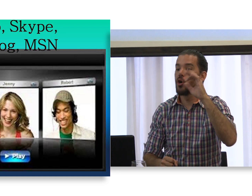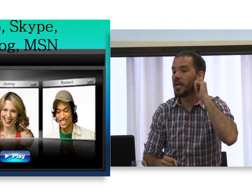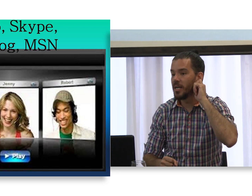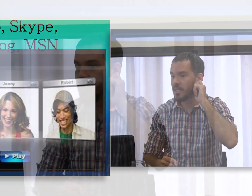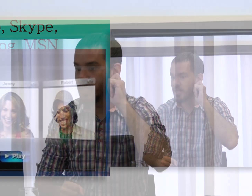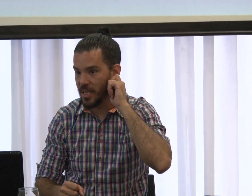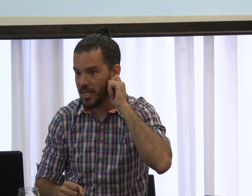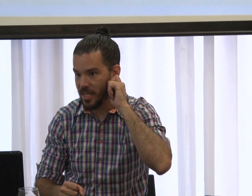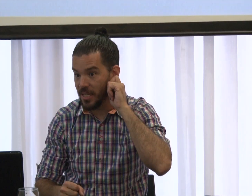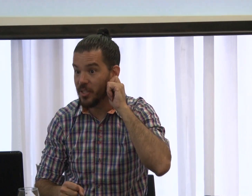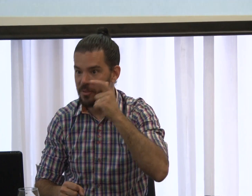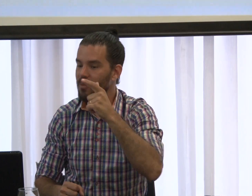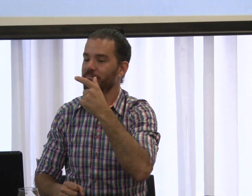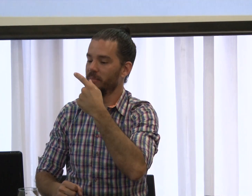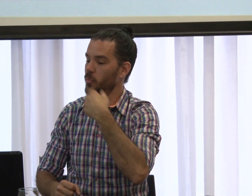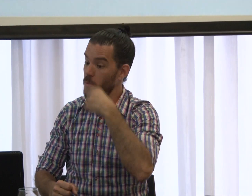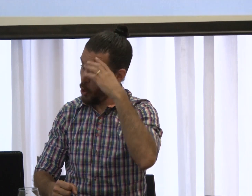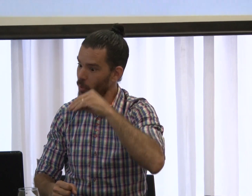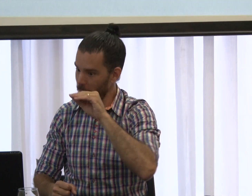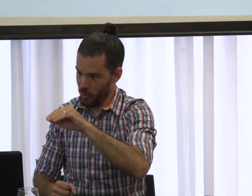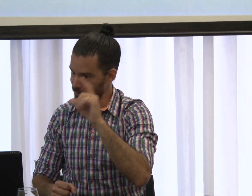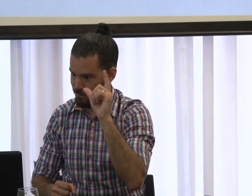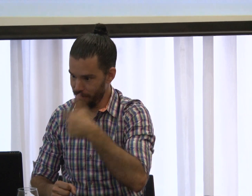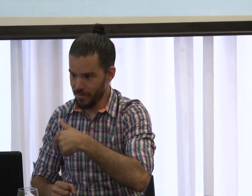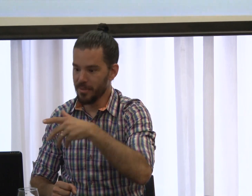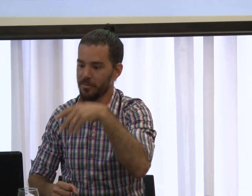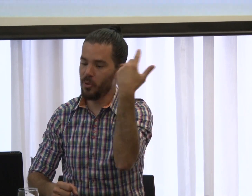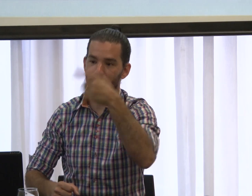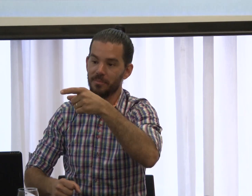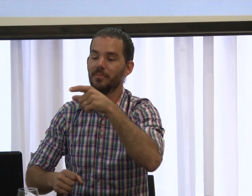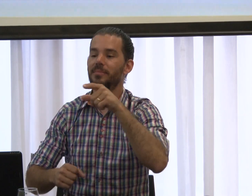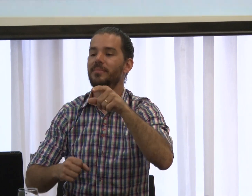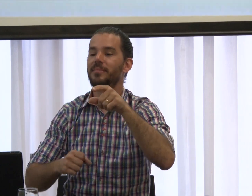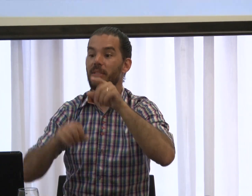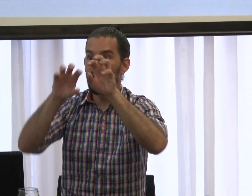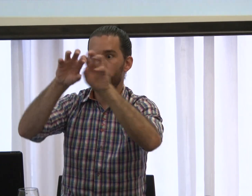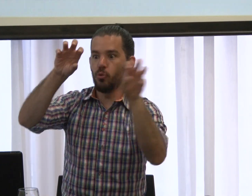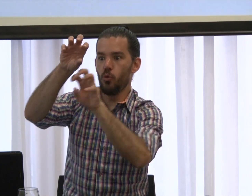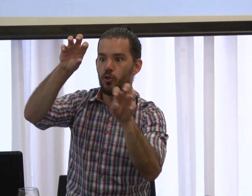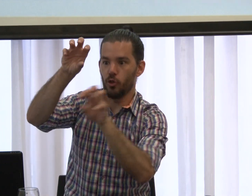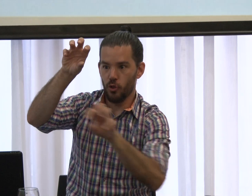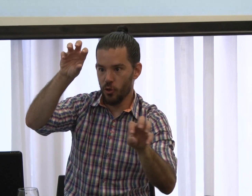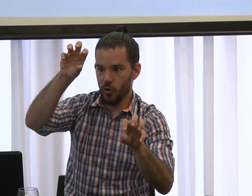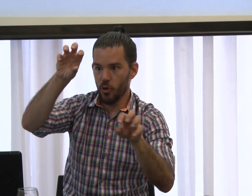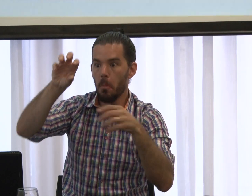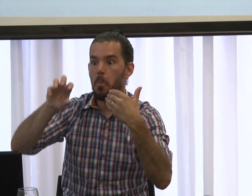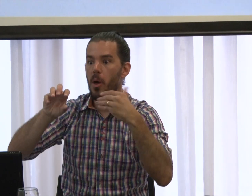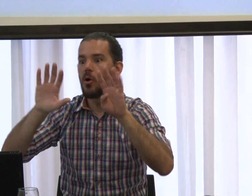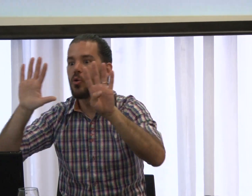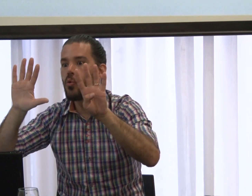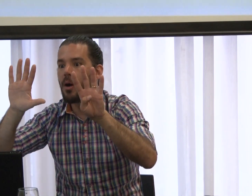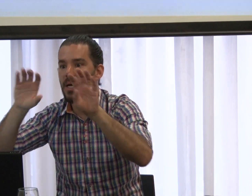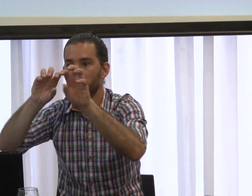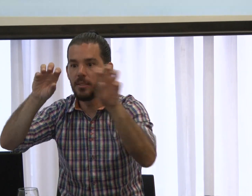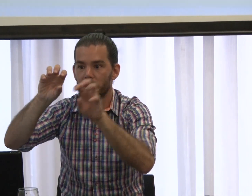Camfront es otro programa también, porque me olvidé de ponerlo ahora en este momento. Y también que se puede hacer una conferencia de entre muchas